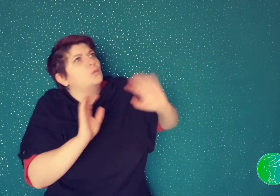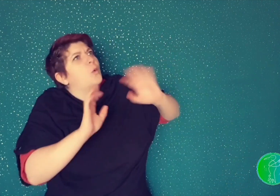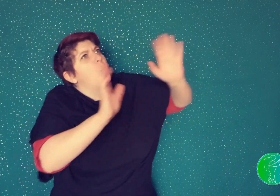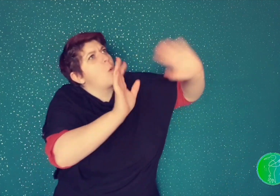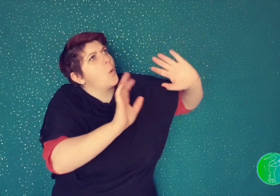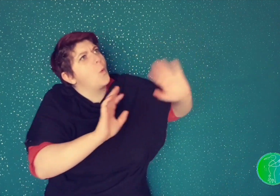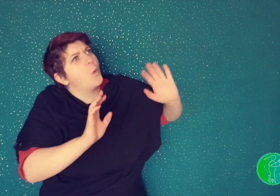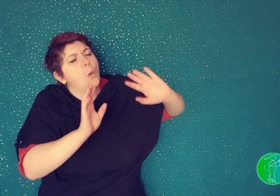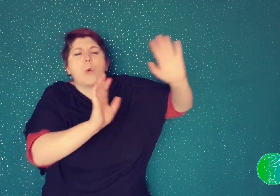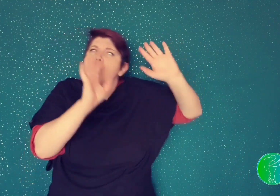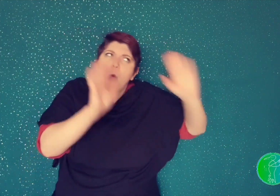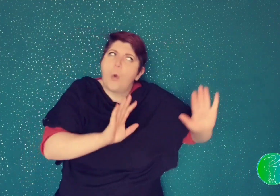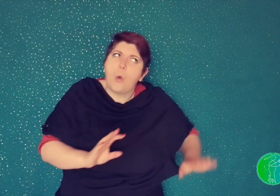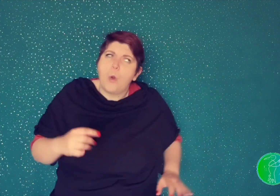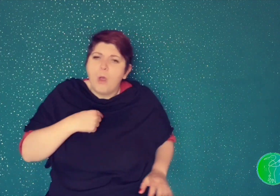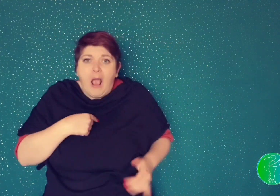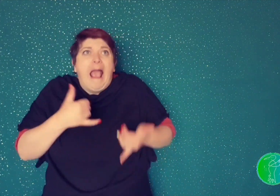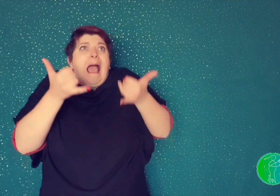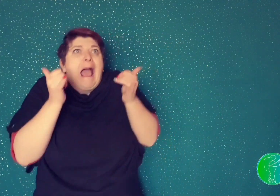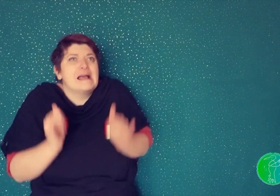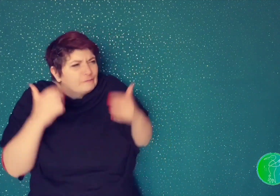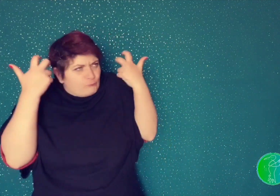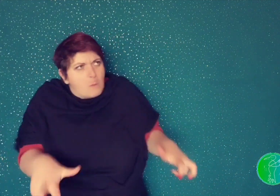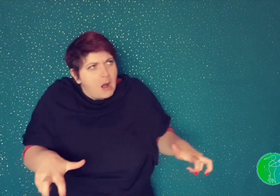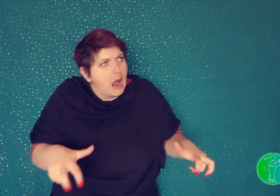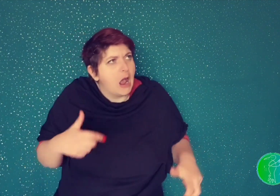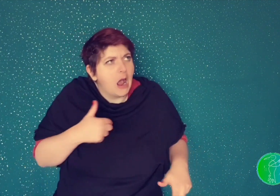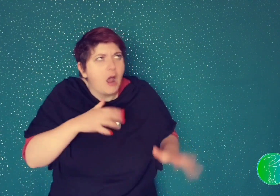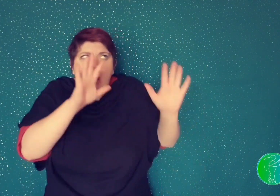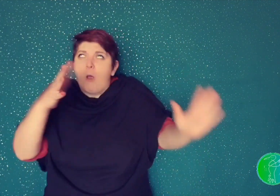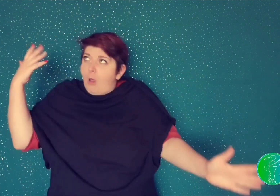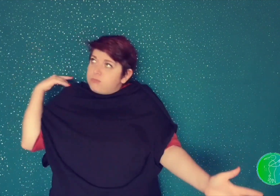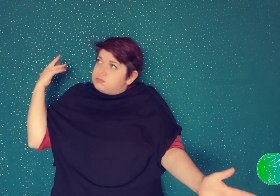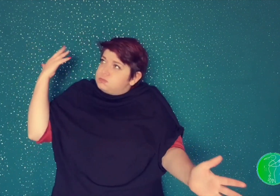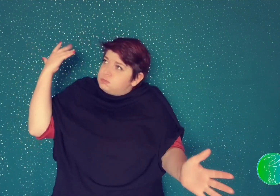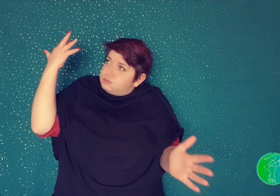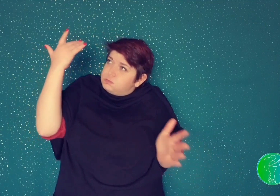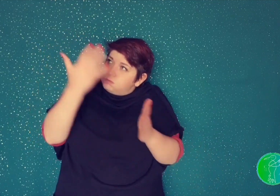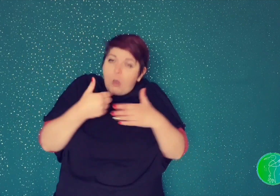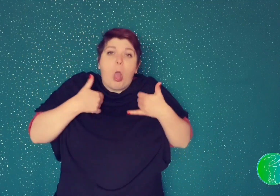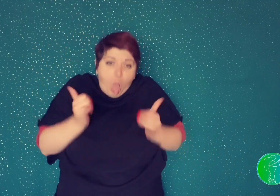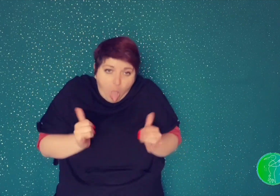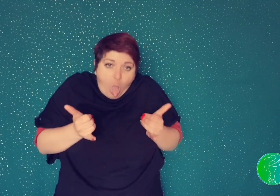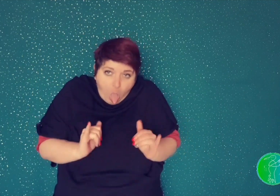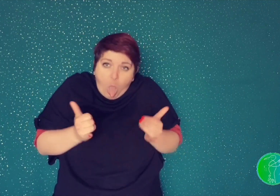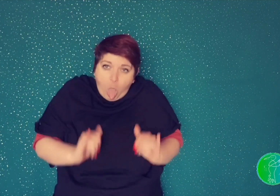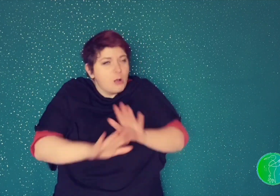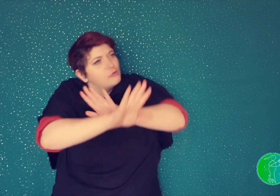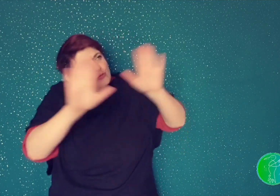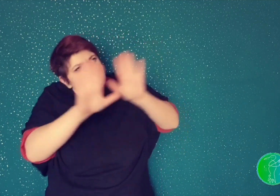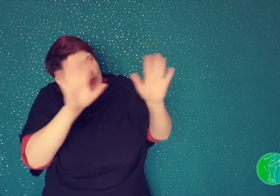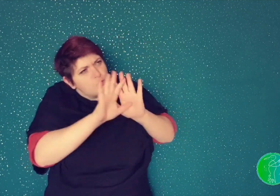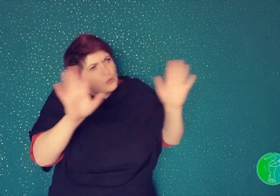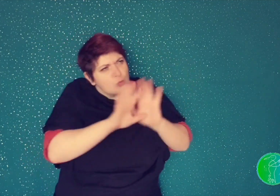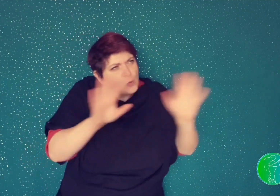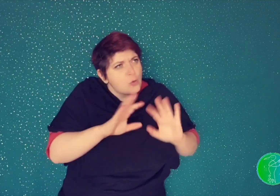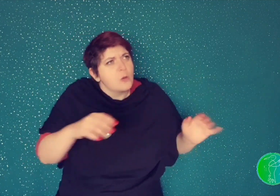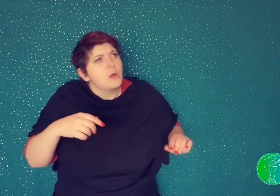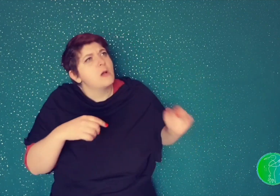Ah non, non, non, ne faites pas cela, s'écria la dame. Je ne veux pas m'asseoir. J'ai été assise toute ma vie.